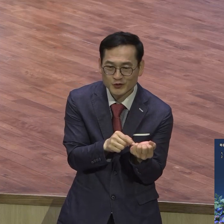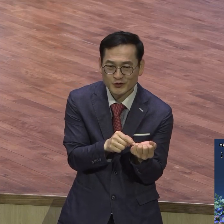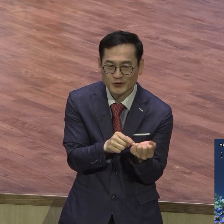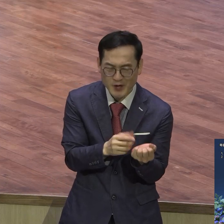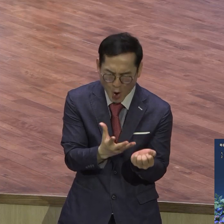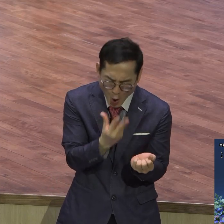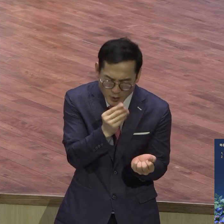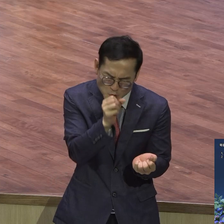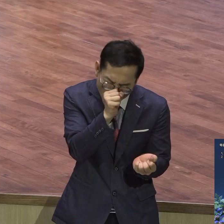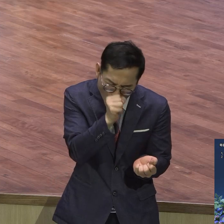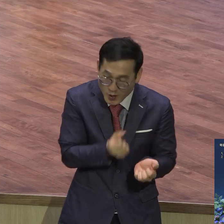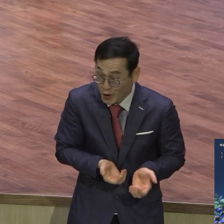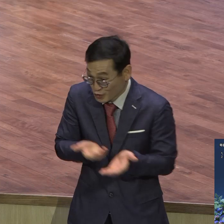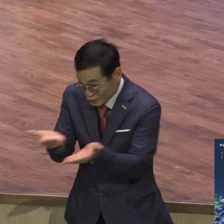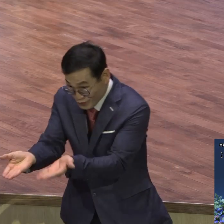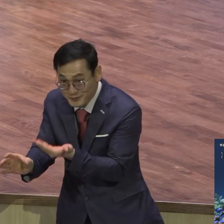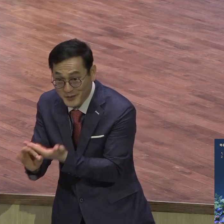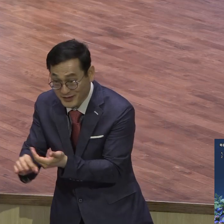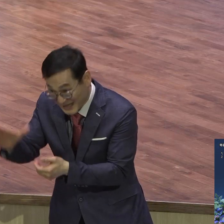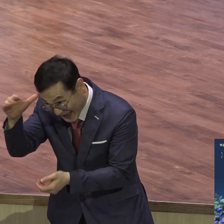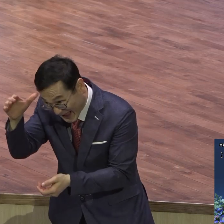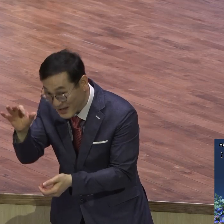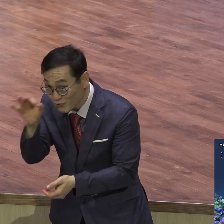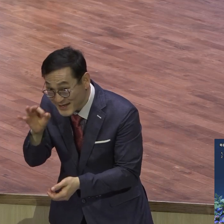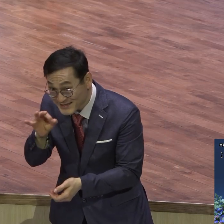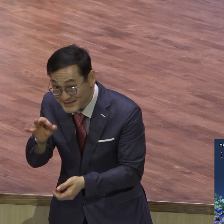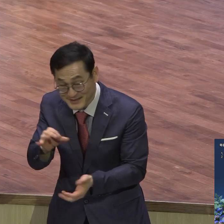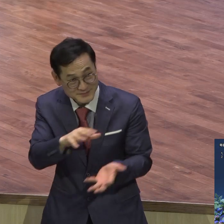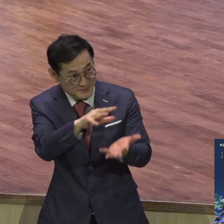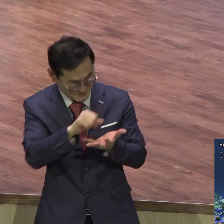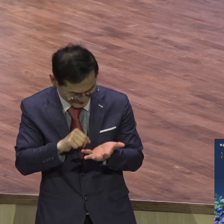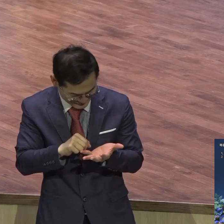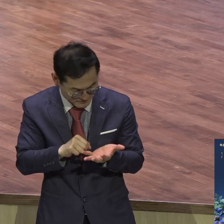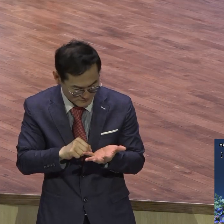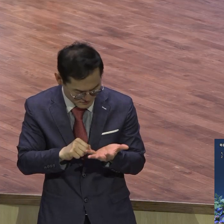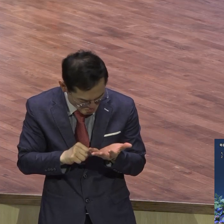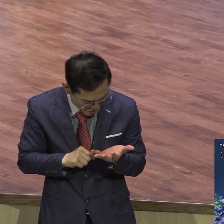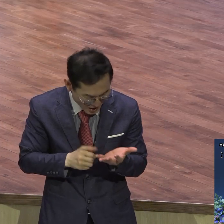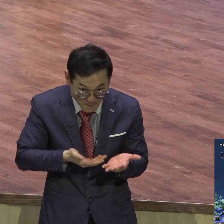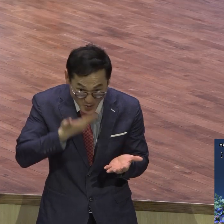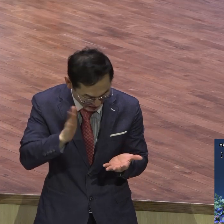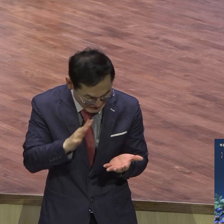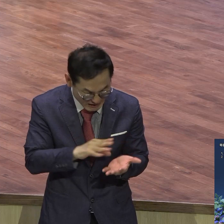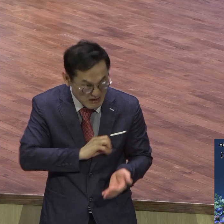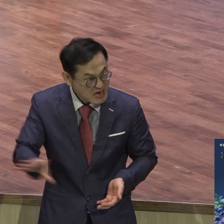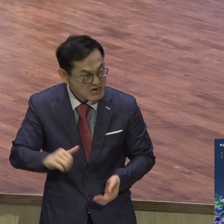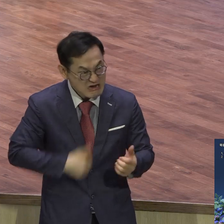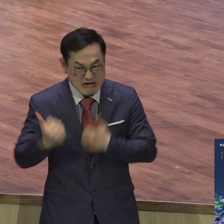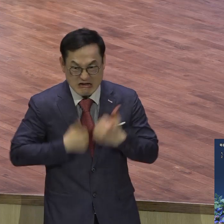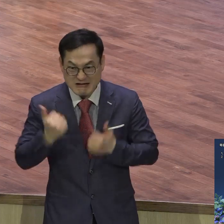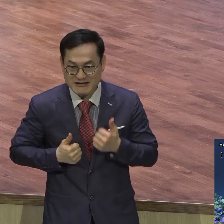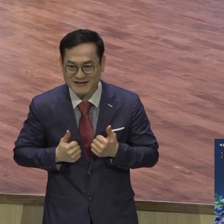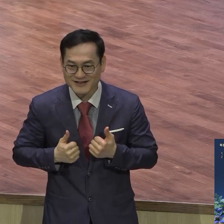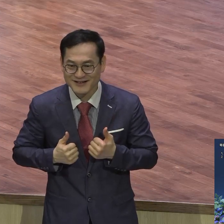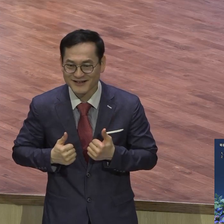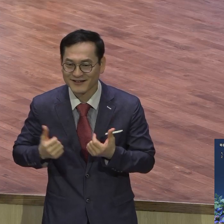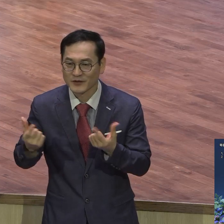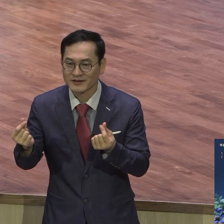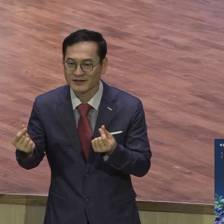발뒤까지 한다. 그래서 한마디로 아무나 복음을 받는 거 아니에요.